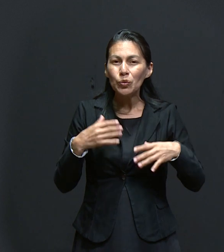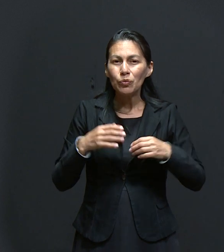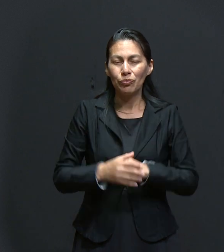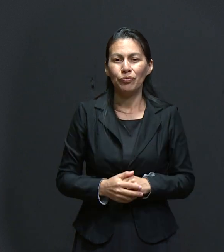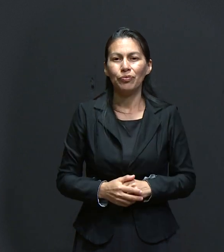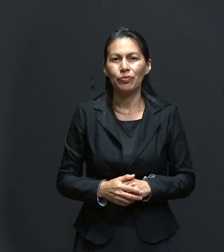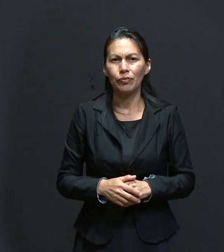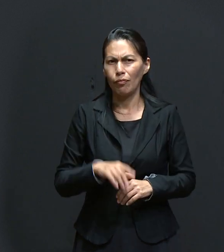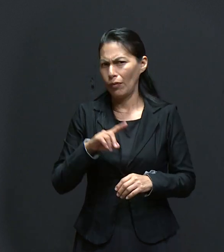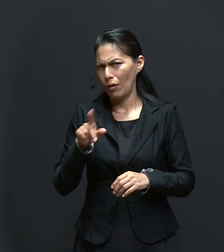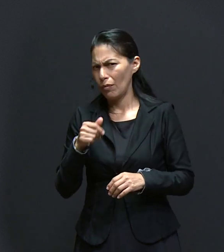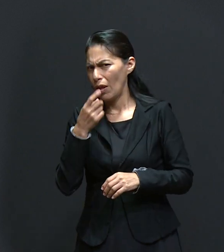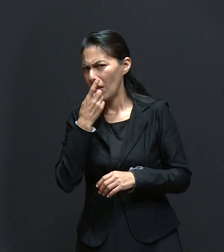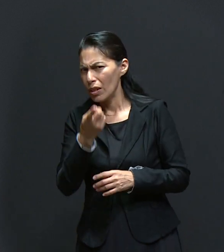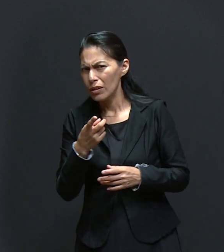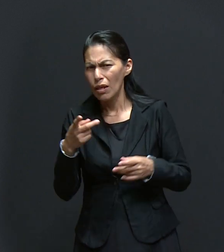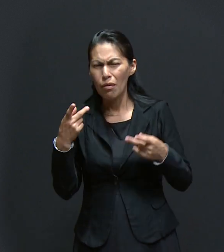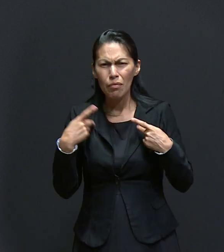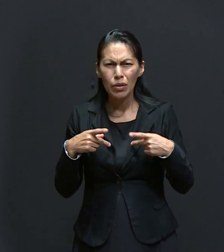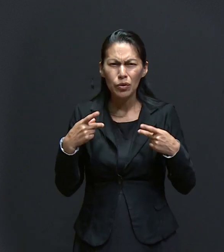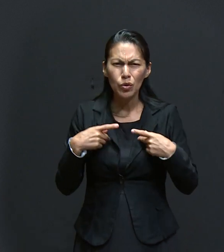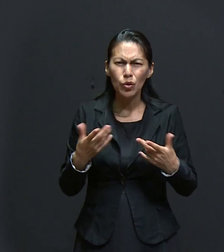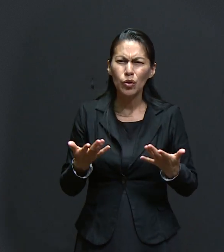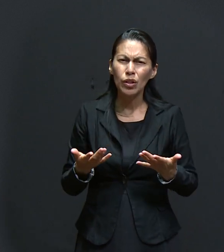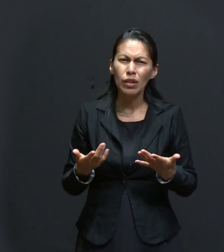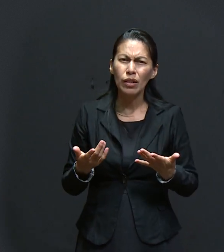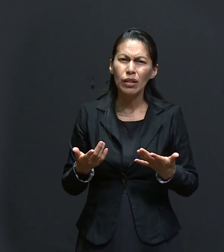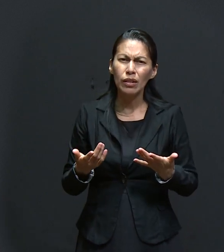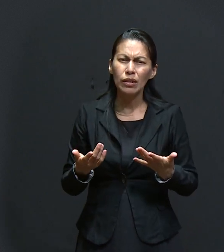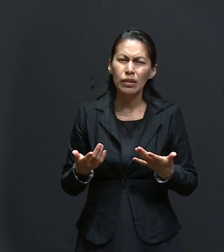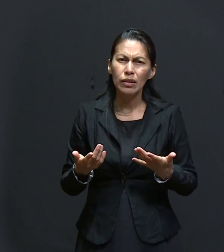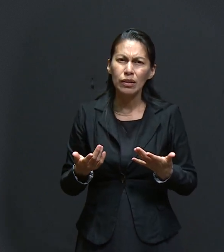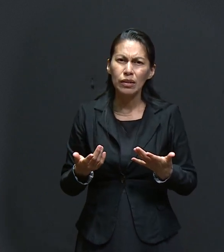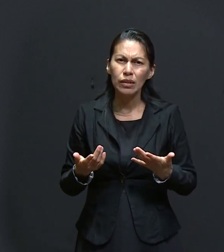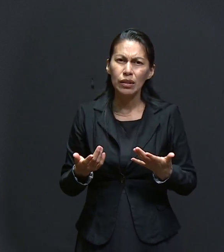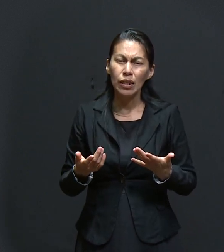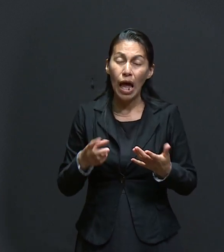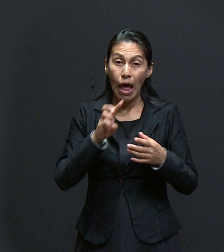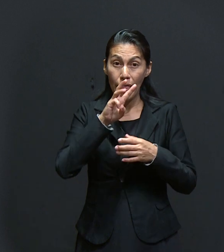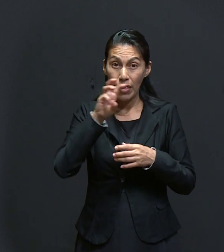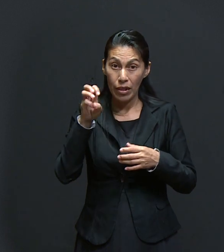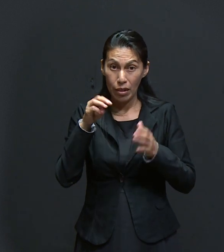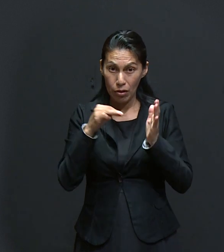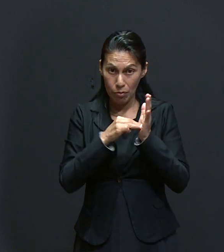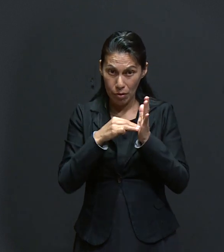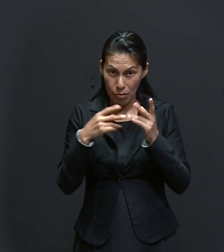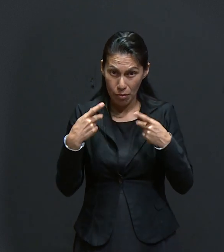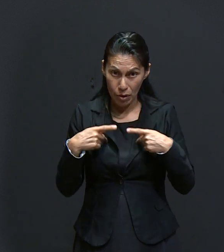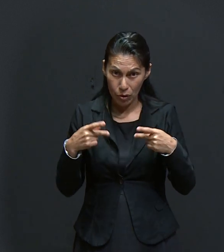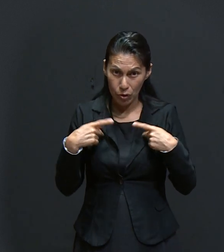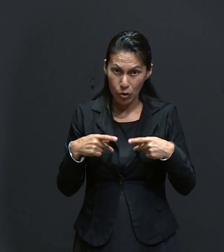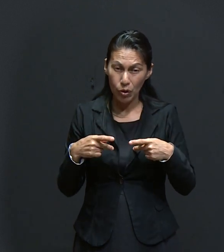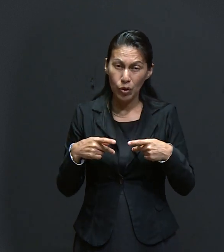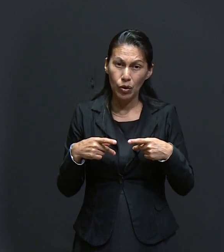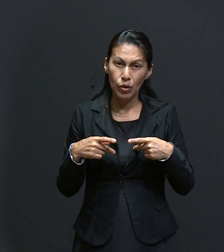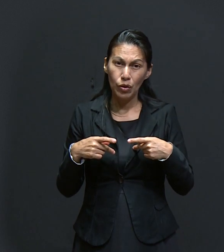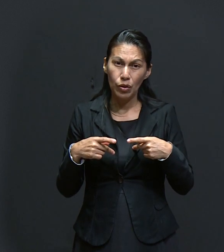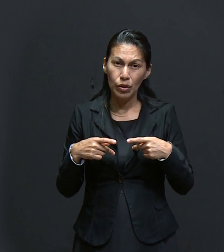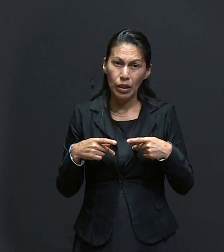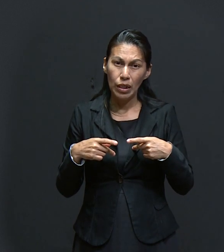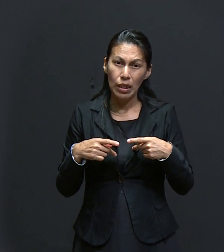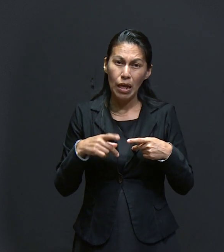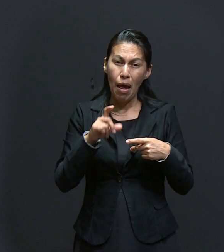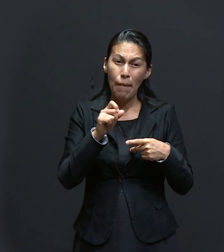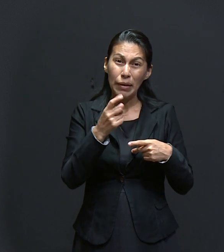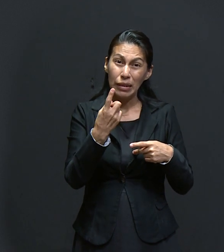maneras de ciudad marcando personas estaban saliendo dicen y qué y qué extraordinario en esto un ciudad de 3 300